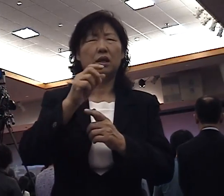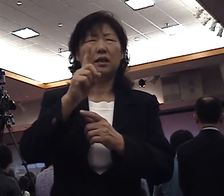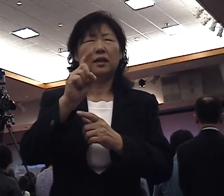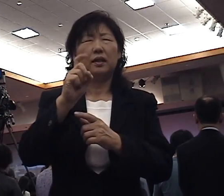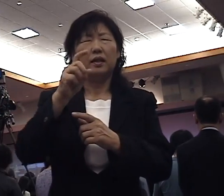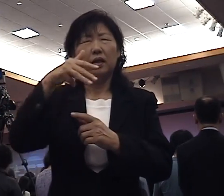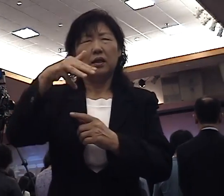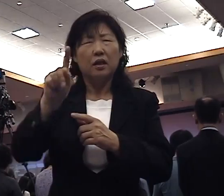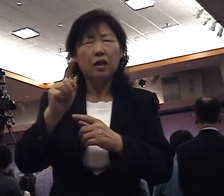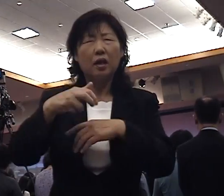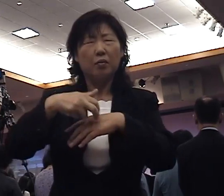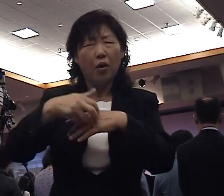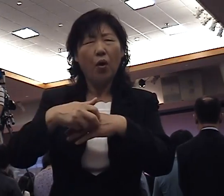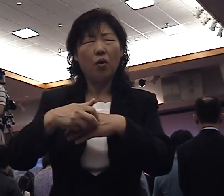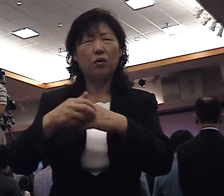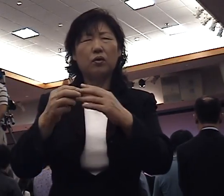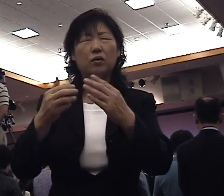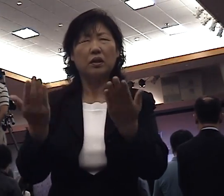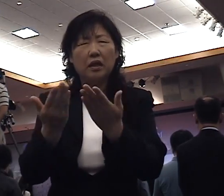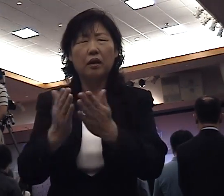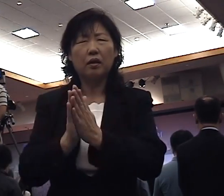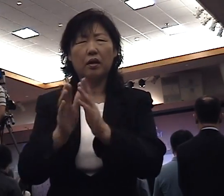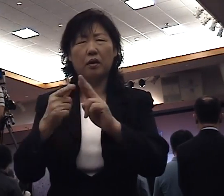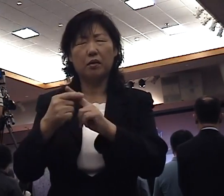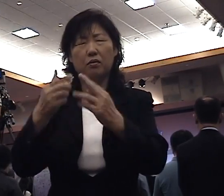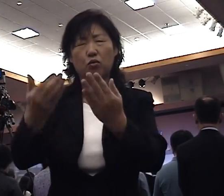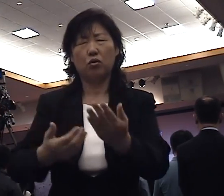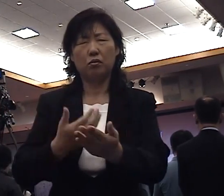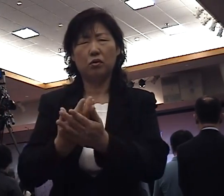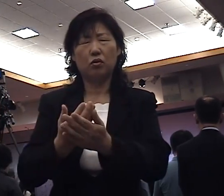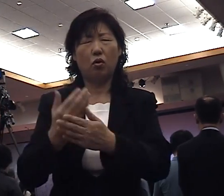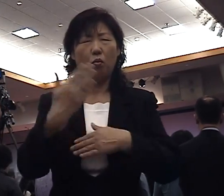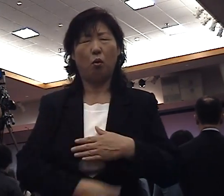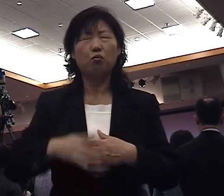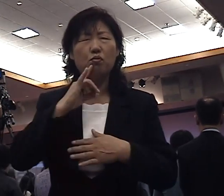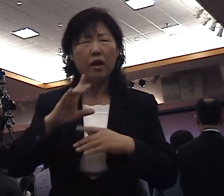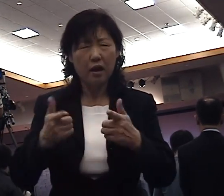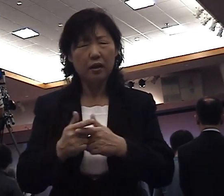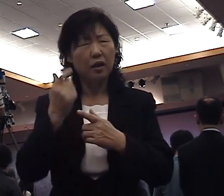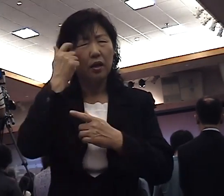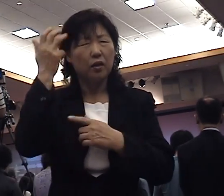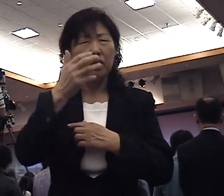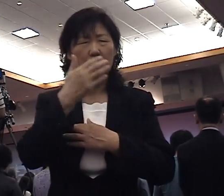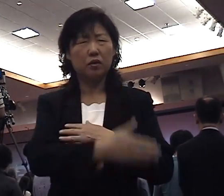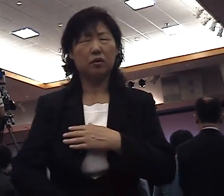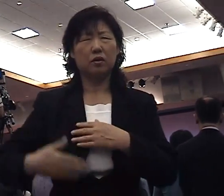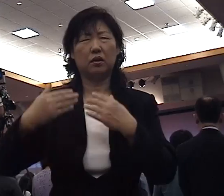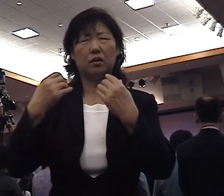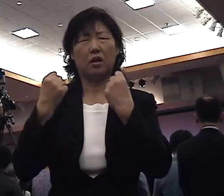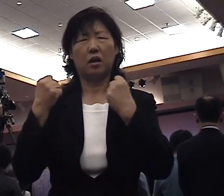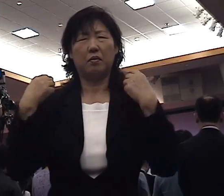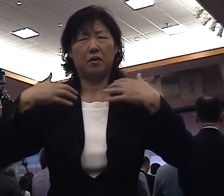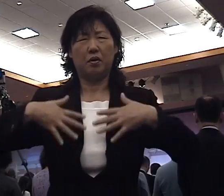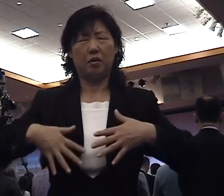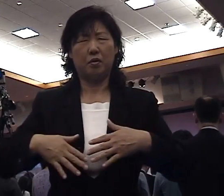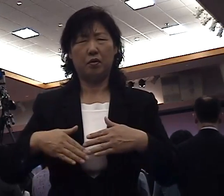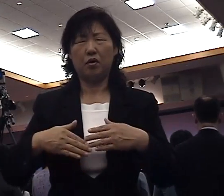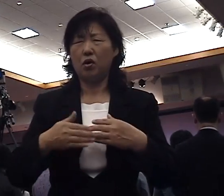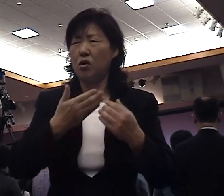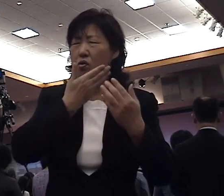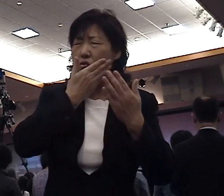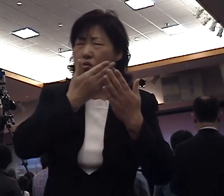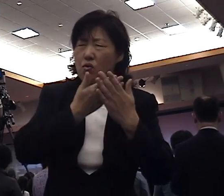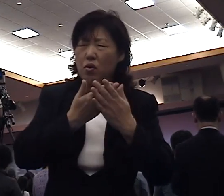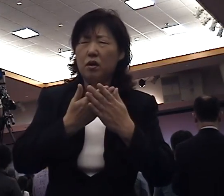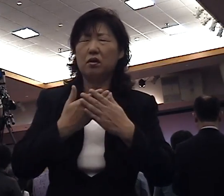모든 손길들 위에 함께하여 주옵소서. 아멘. 우리의 몸뿐만 아니라 우리의 영도 건강함을 입는 귀한 의료 사역